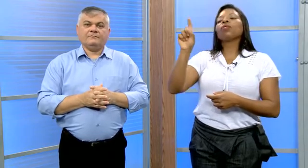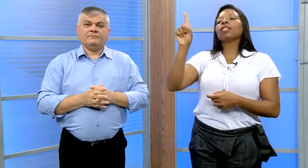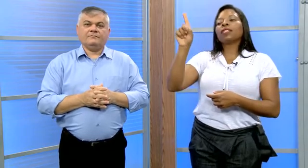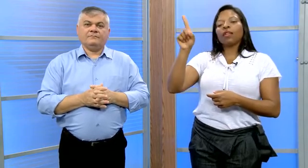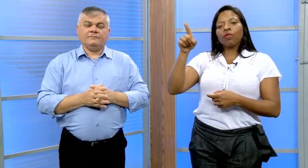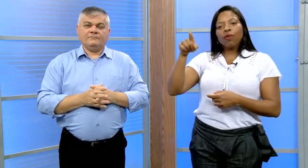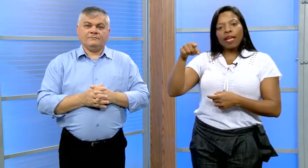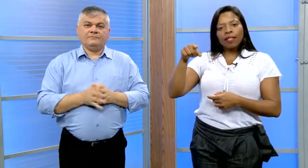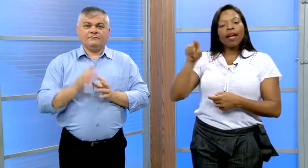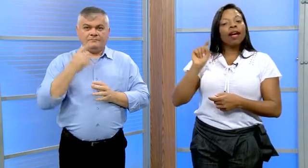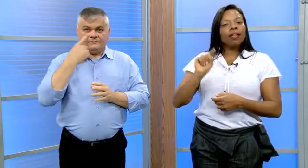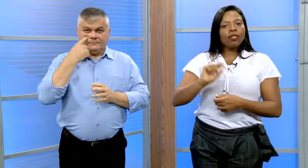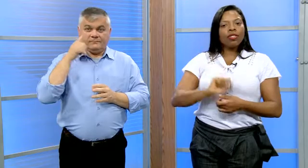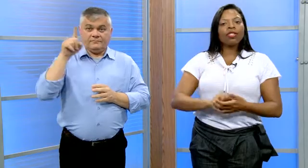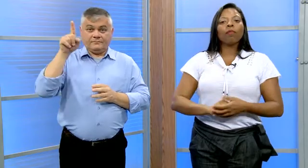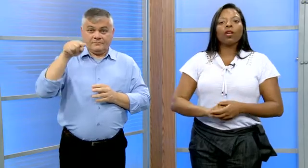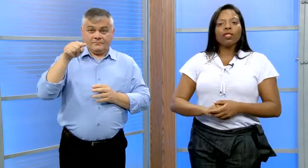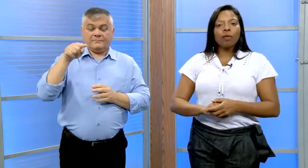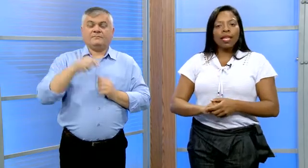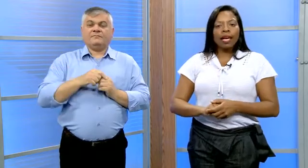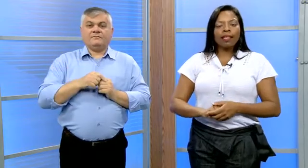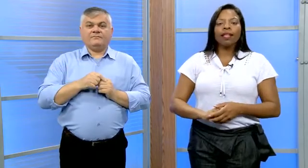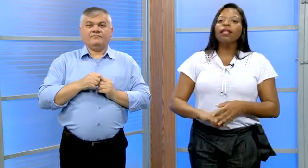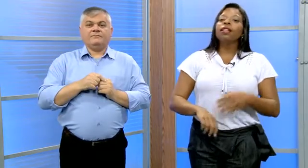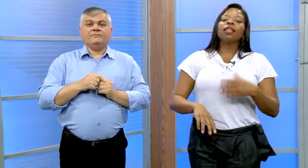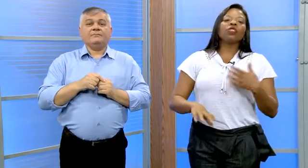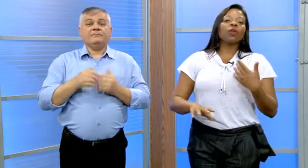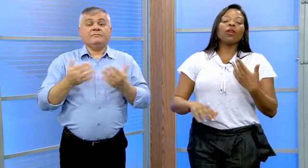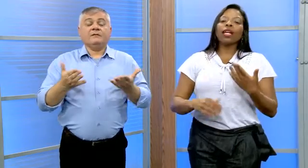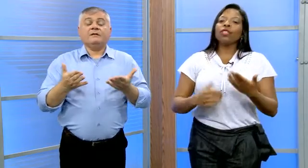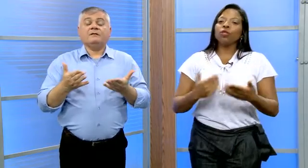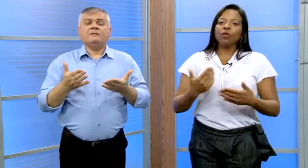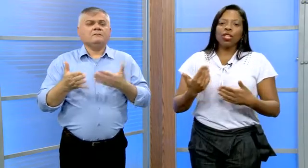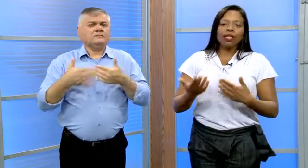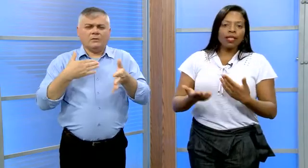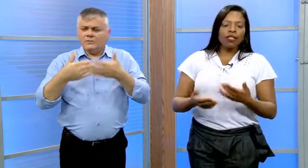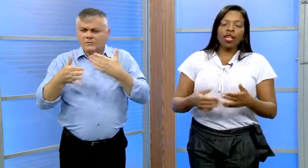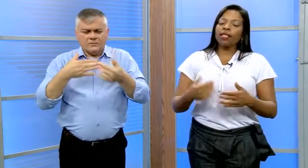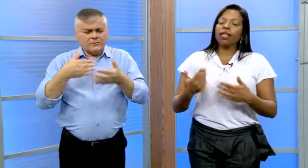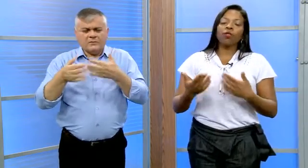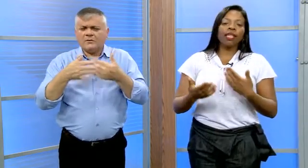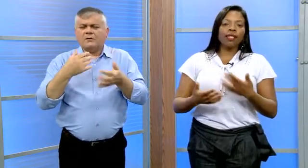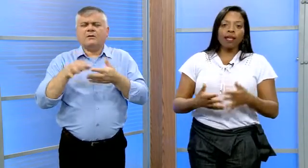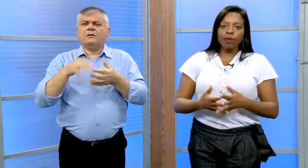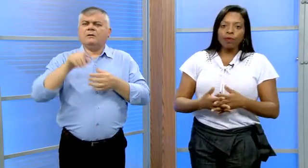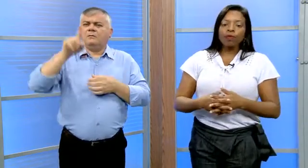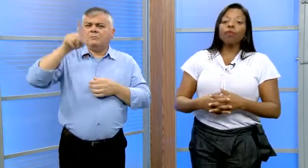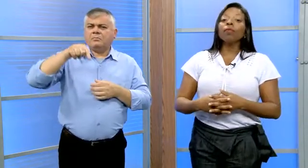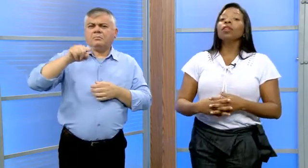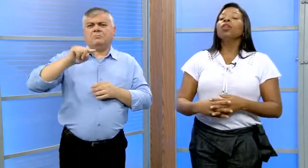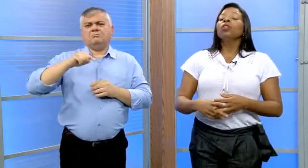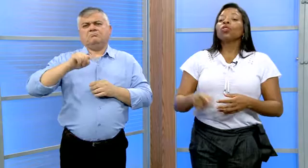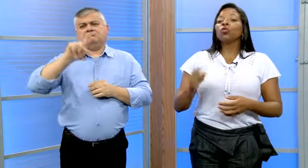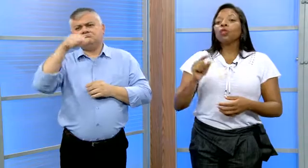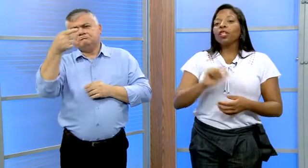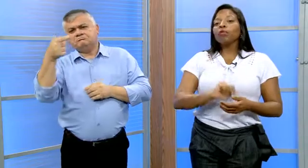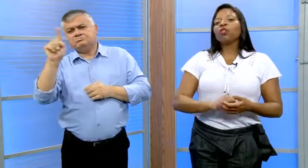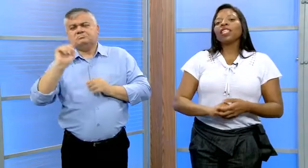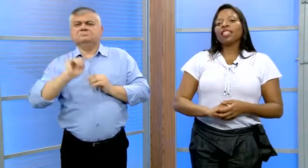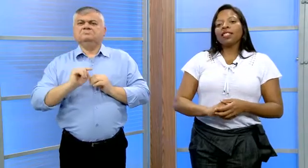o acento entra antes da próxima letra. Isso para qualquer tipo de acentuação. Nós podemos fazer